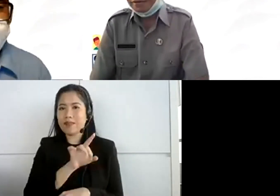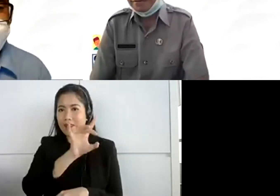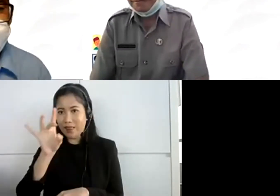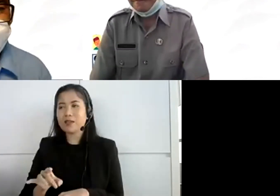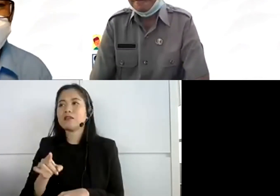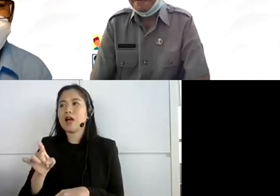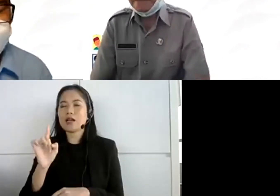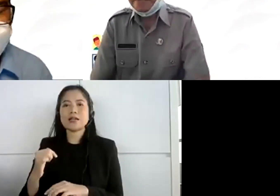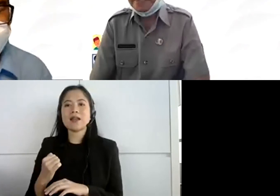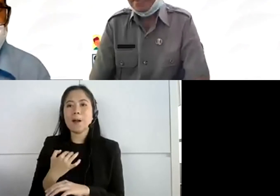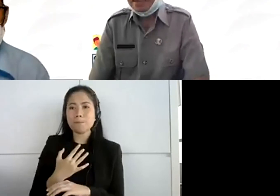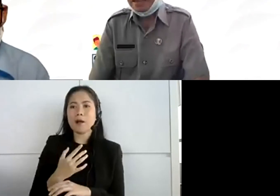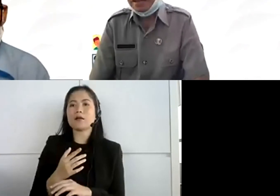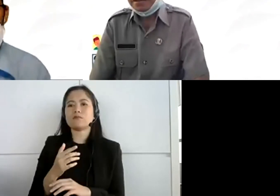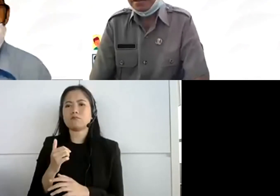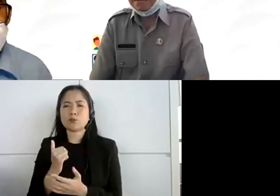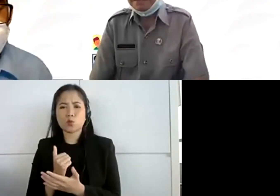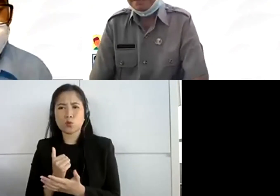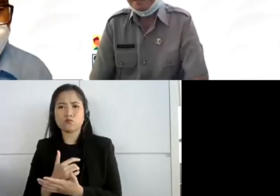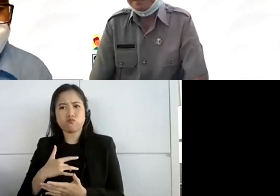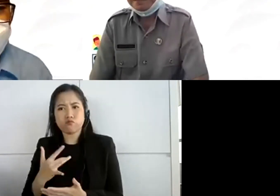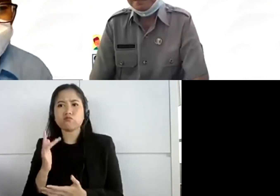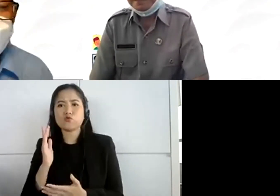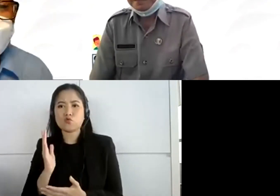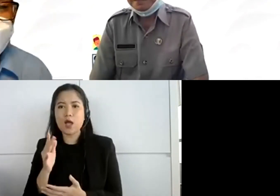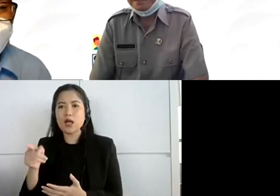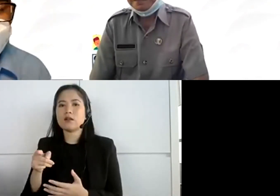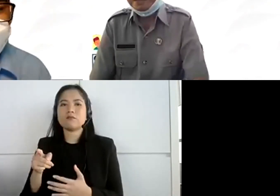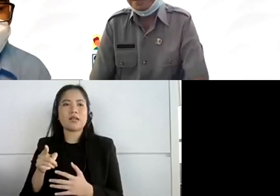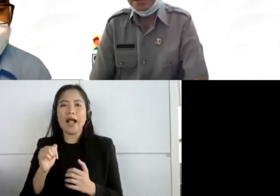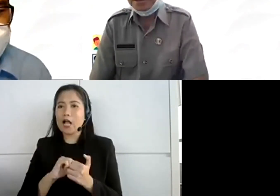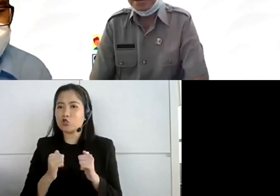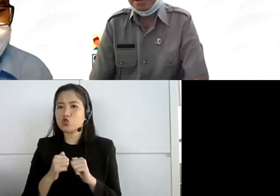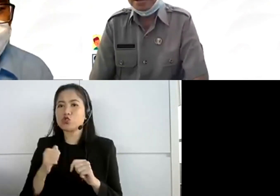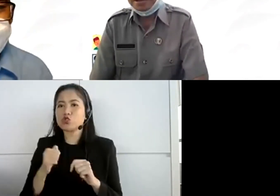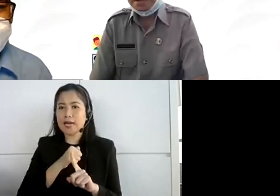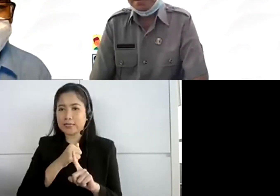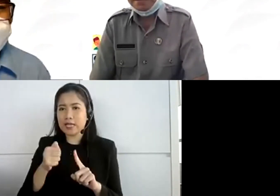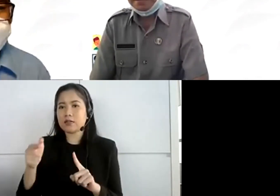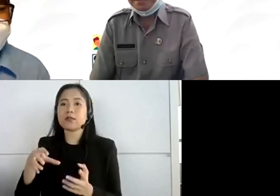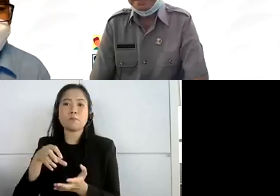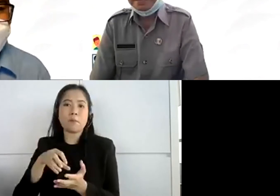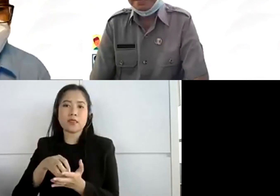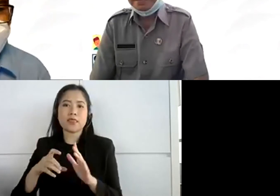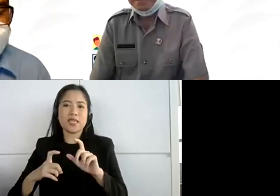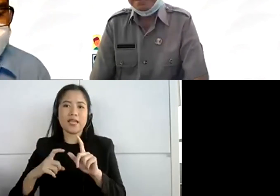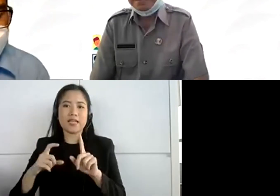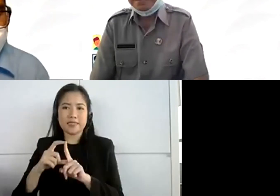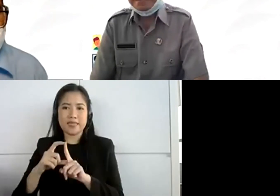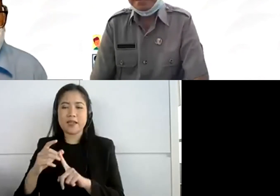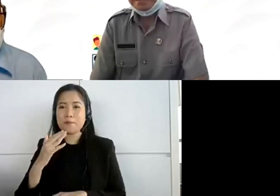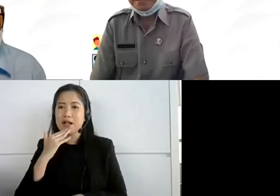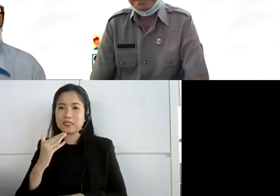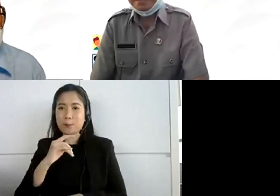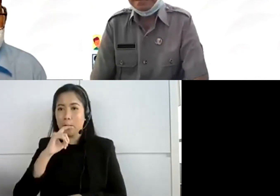terhadap kasus-kasus kekerasan terhadap anak di level sekolah dasar. Baik Pak Peter, terima kasih atas pemaparannya. Saya